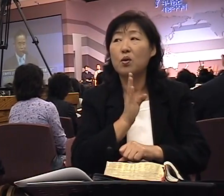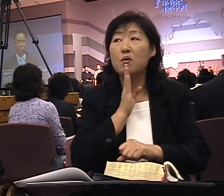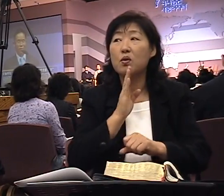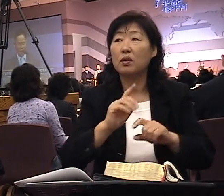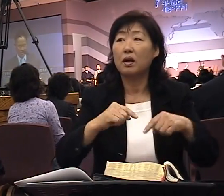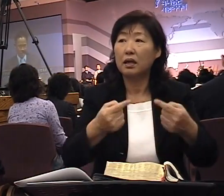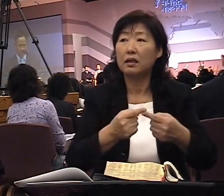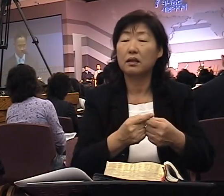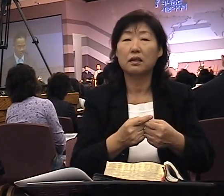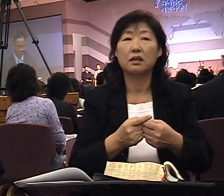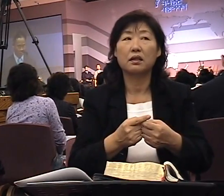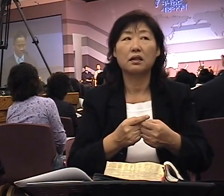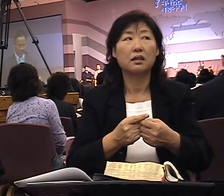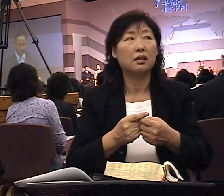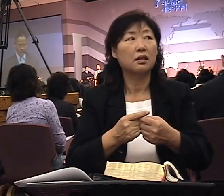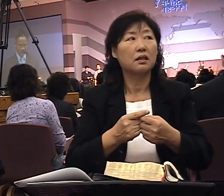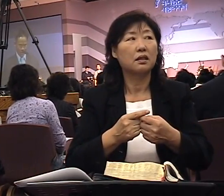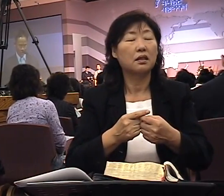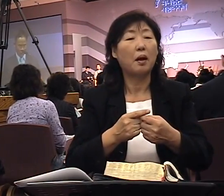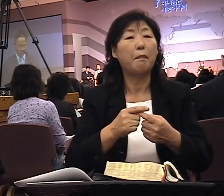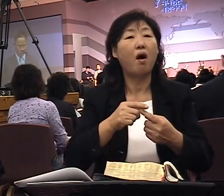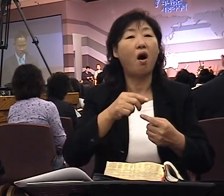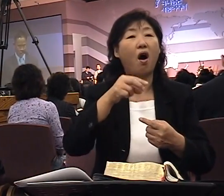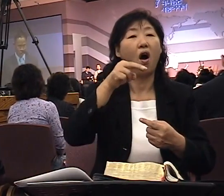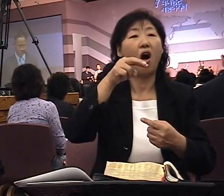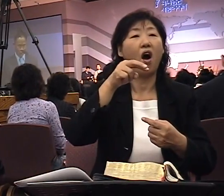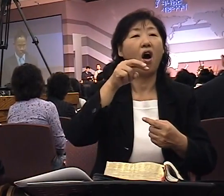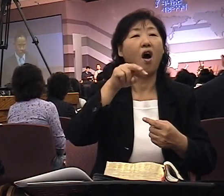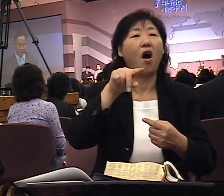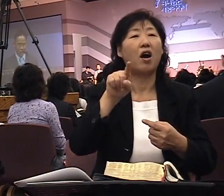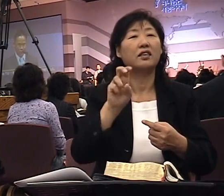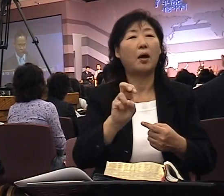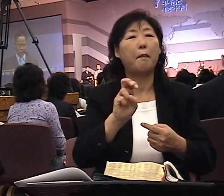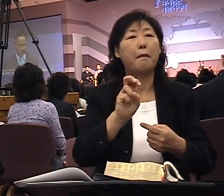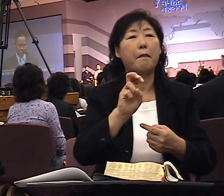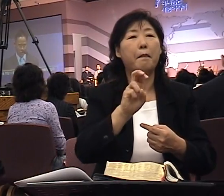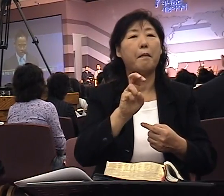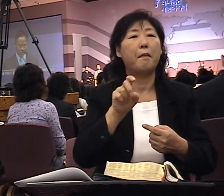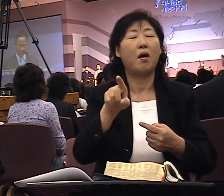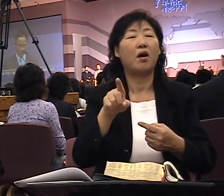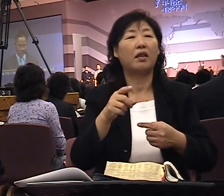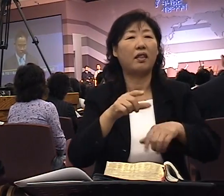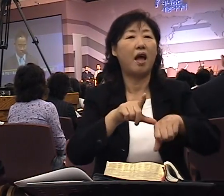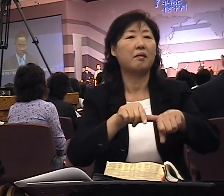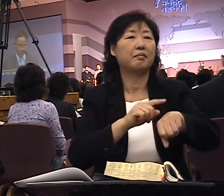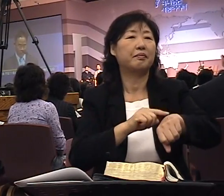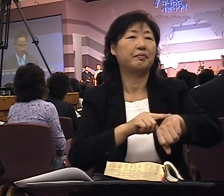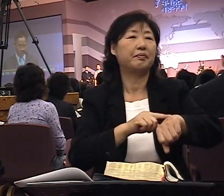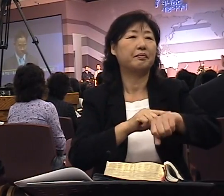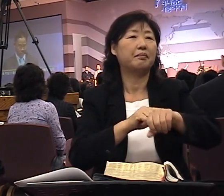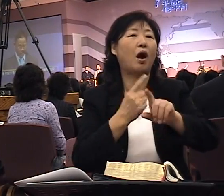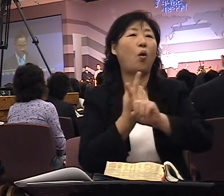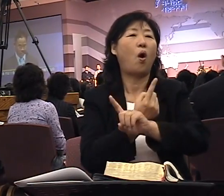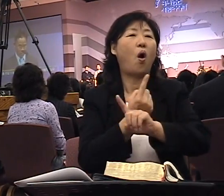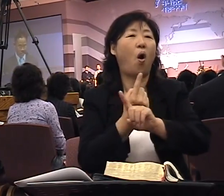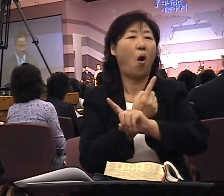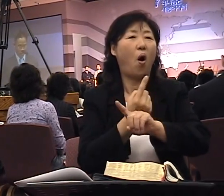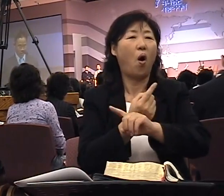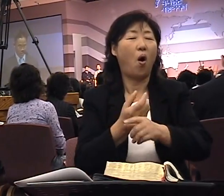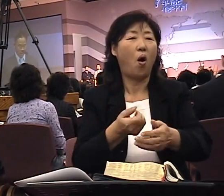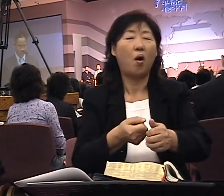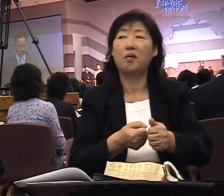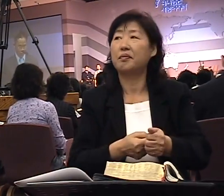다음 주일은 서머타임 해제됩니다. 그리고 홀리웨이브 유년부 PTA 모임 오늘 오후 12시 45분 123호에서